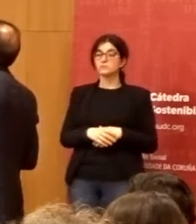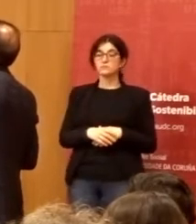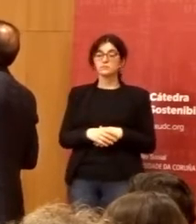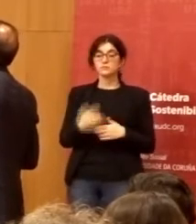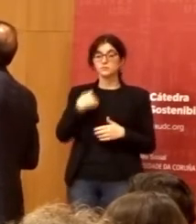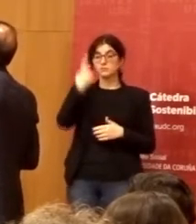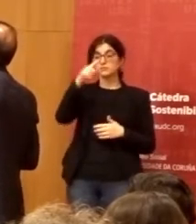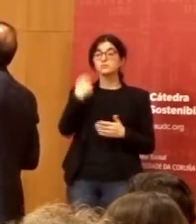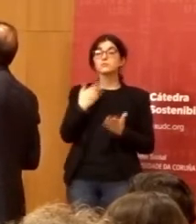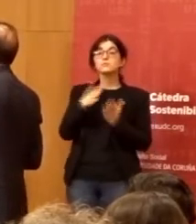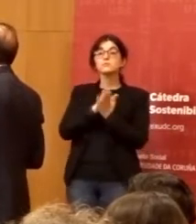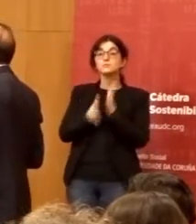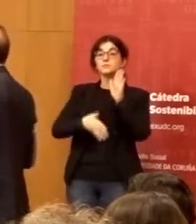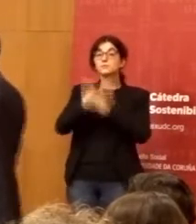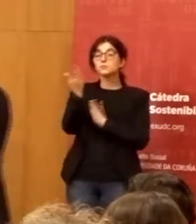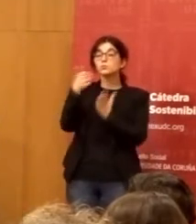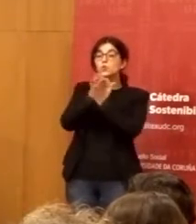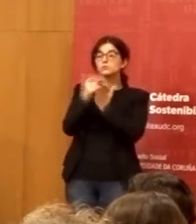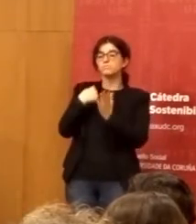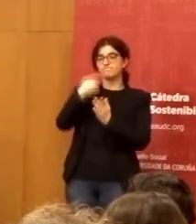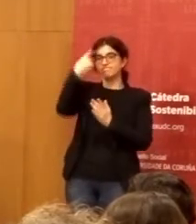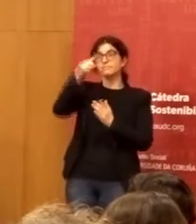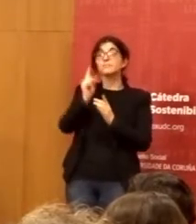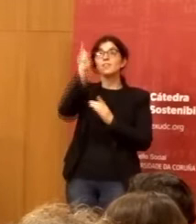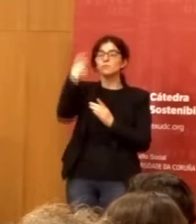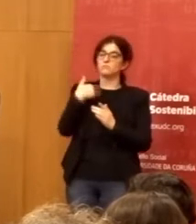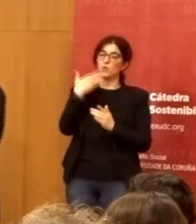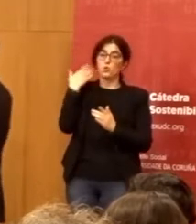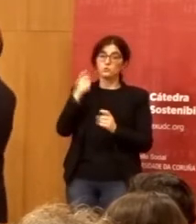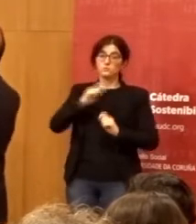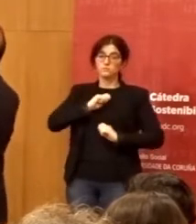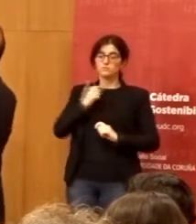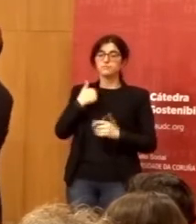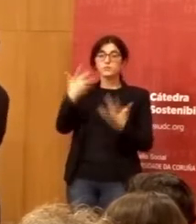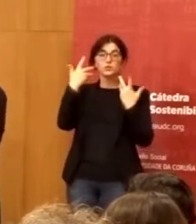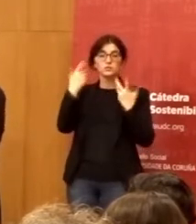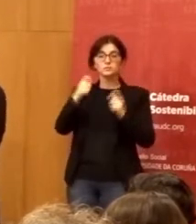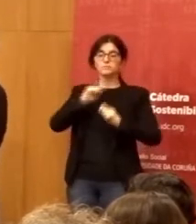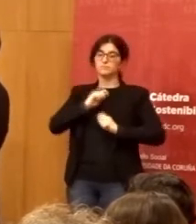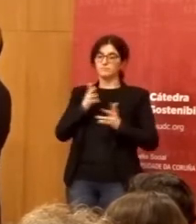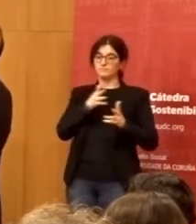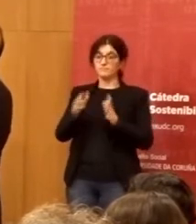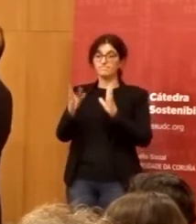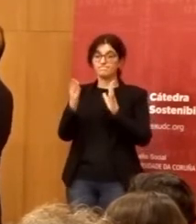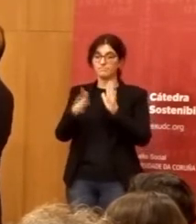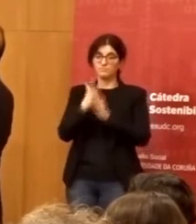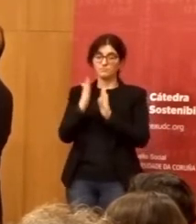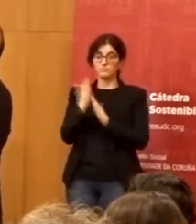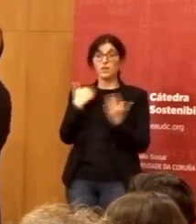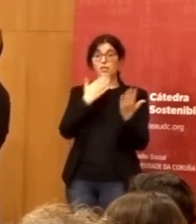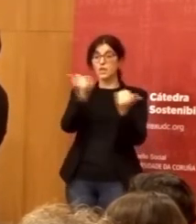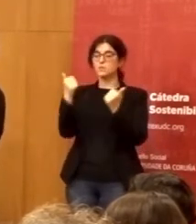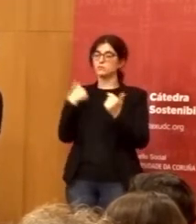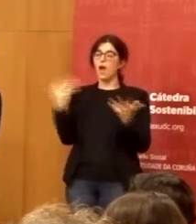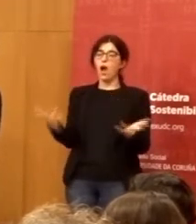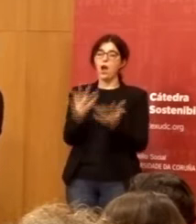esté, se siente muy orgulloso de mí. Y yo seguiré con sus consejos siempre. Y para despedirme, animo a las personas a